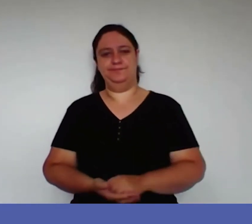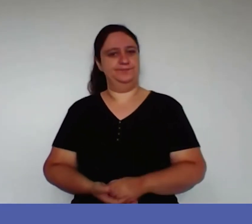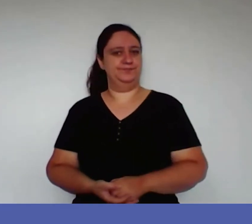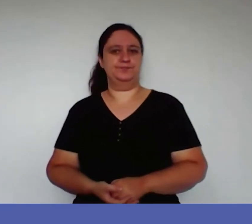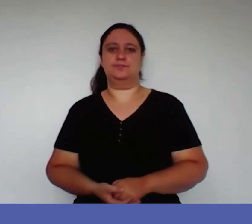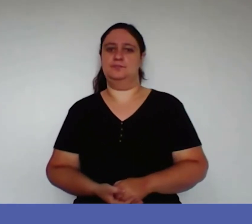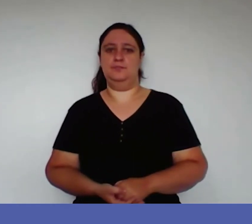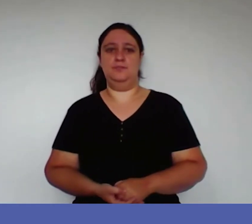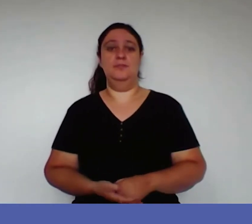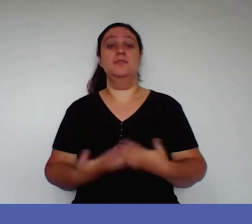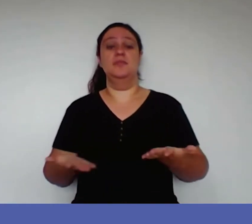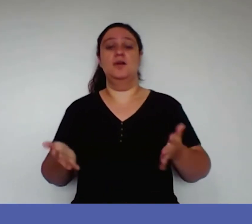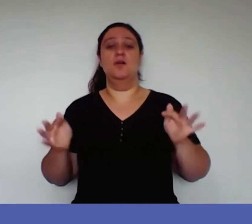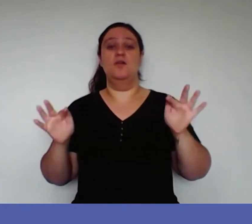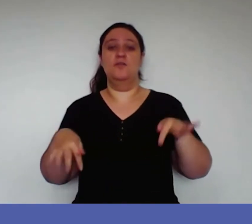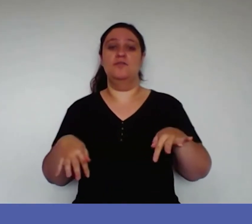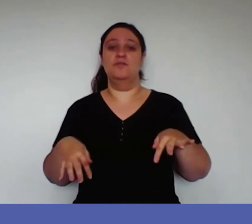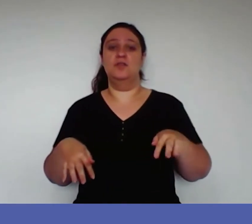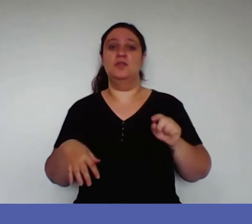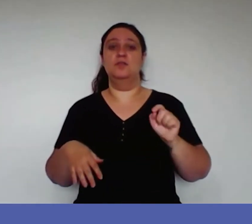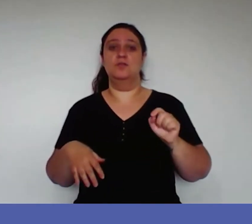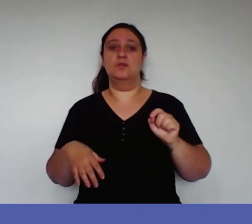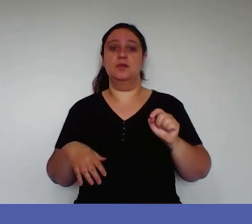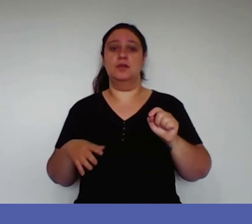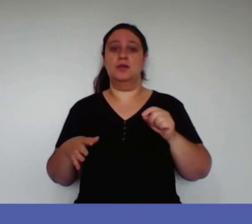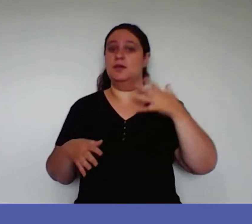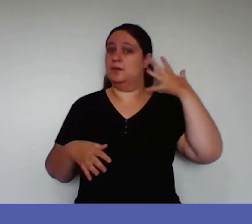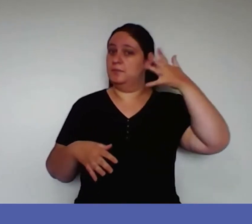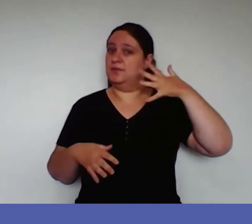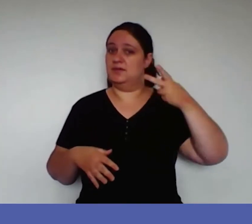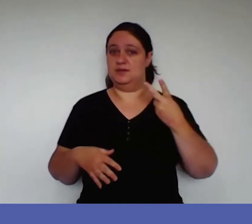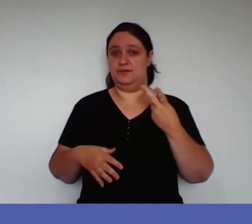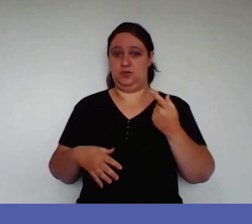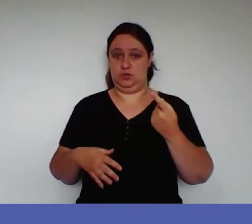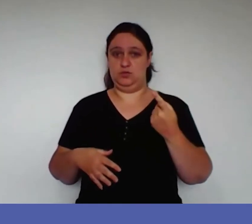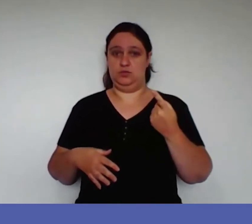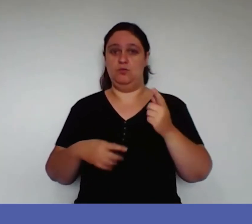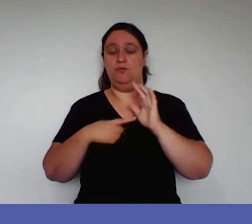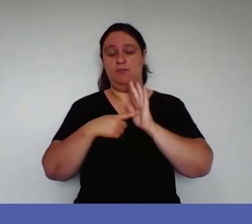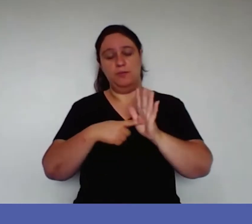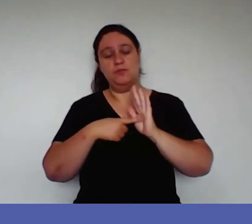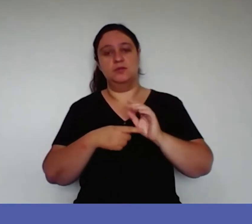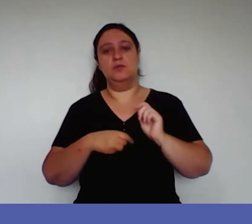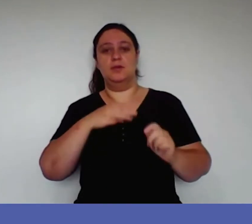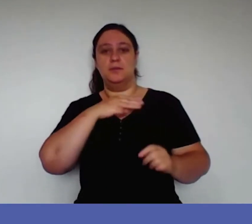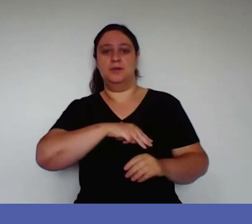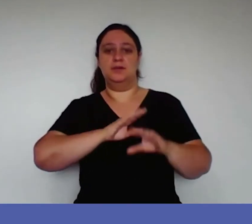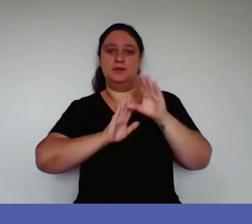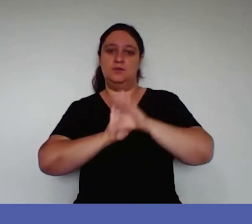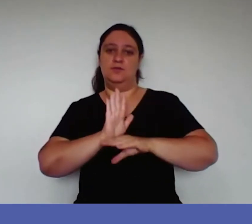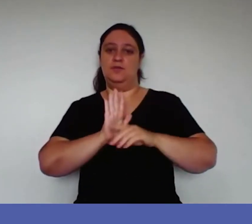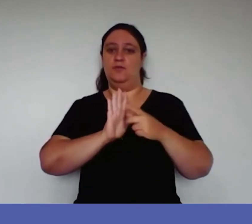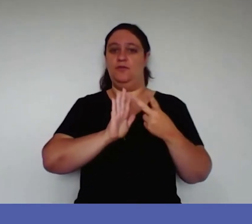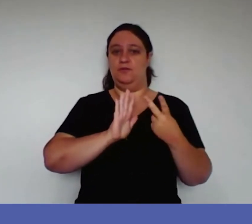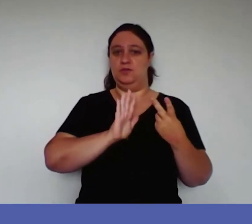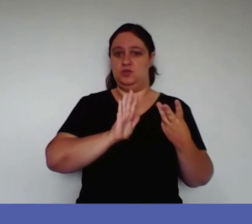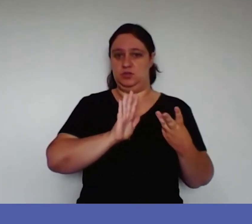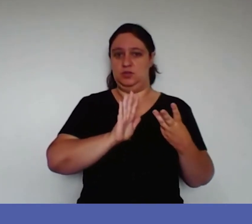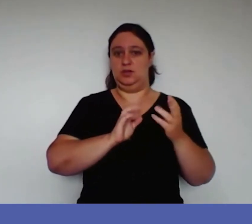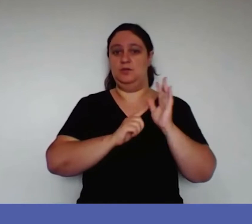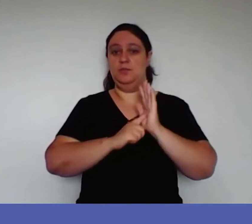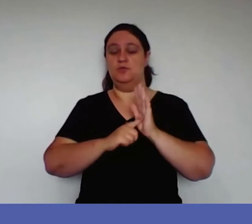fim, vocês vão ver na próxima mensagem, Mateus 23, o Senhor mostrando a realidade desses fariseus. Eram hipócritas,